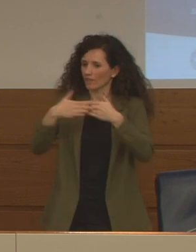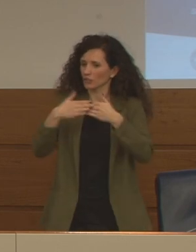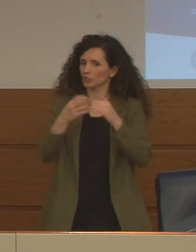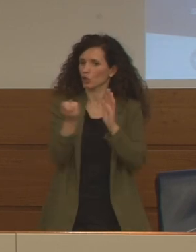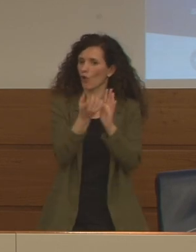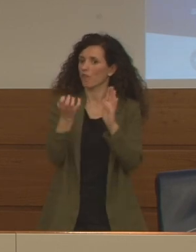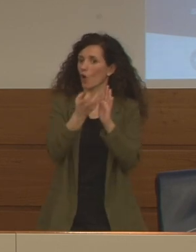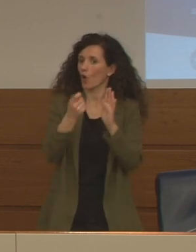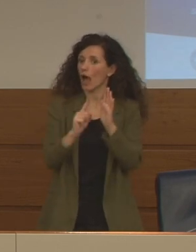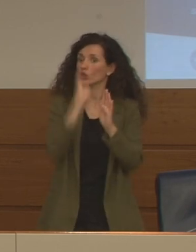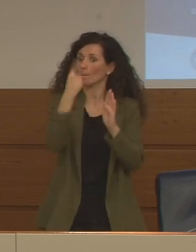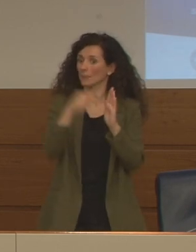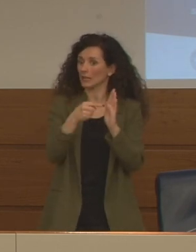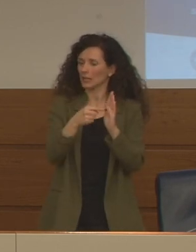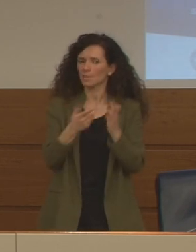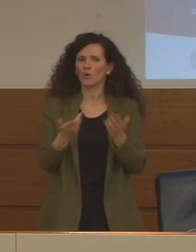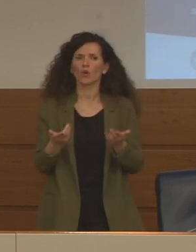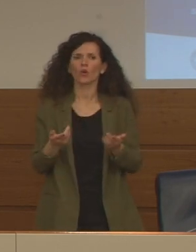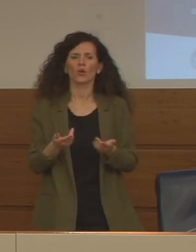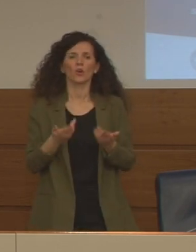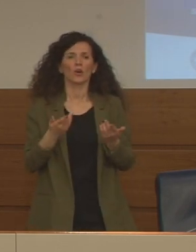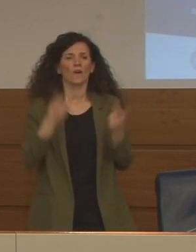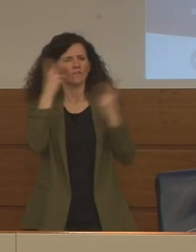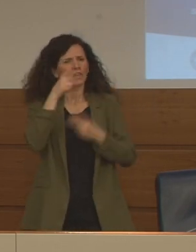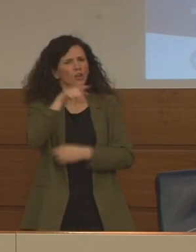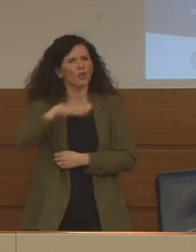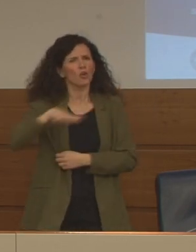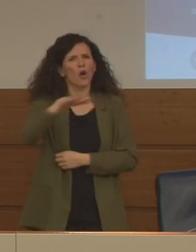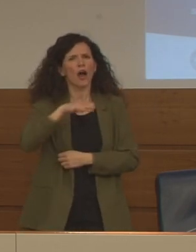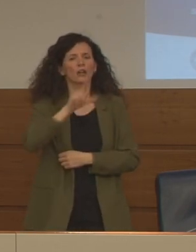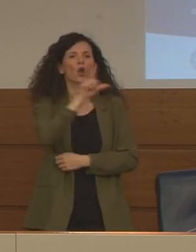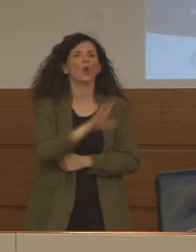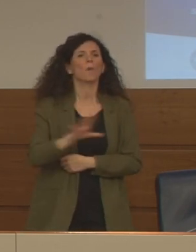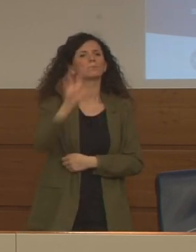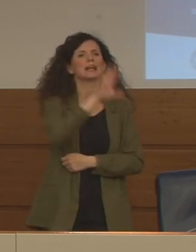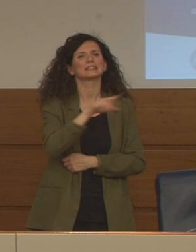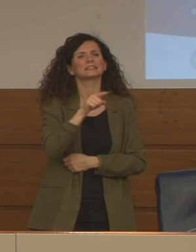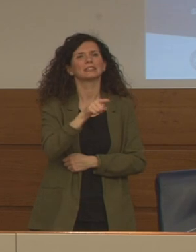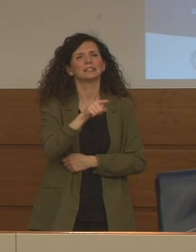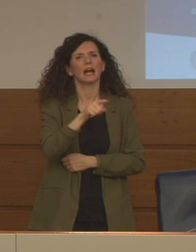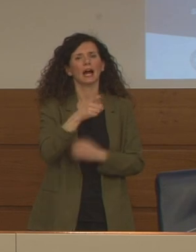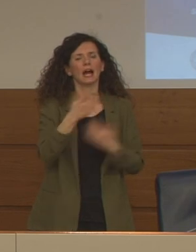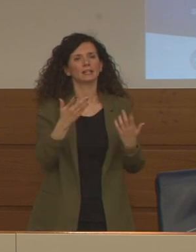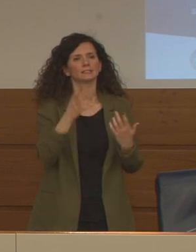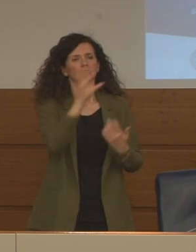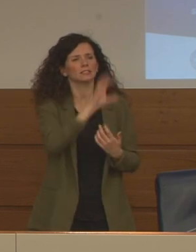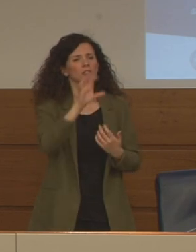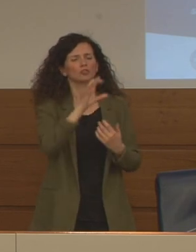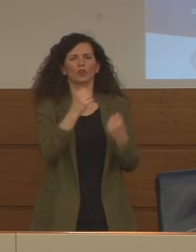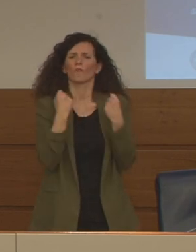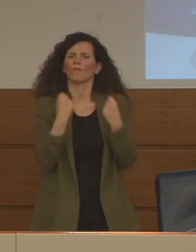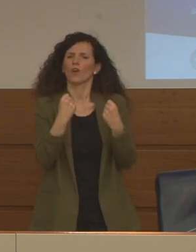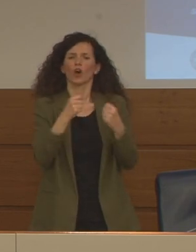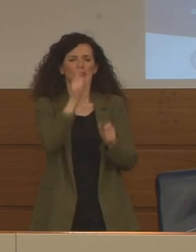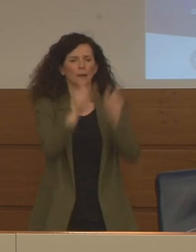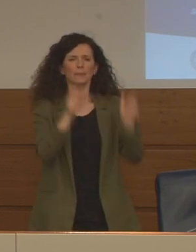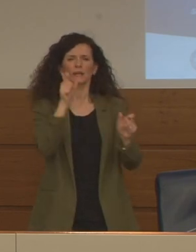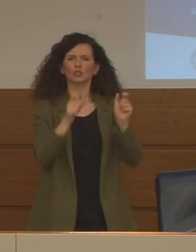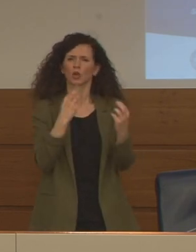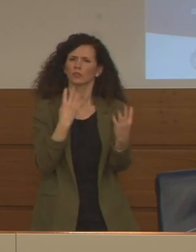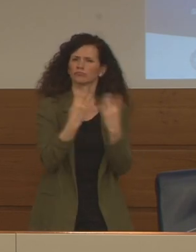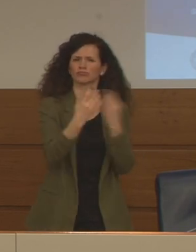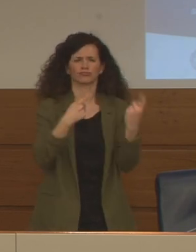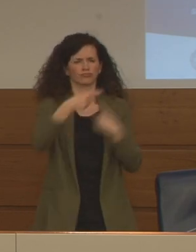ma diciamo che sono aree dove c'è una tutta la lombardia è una regione con una fortissima circolazione tra le persone e